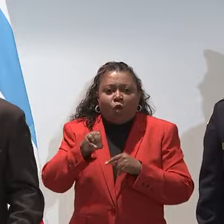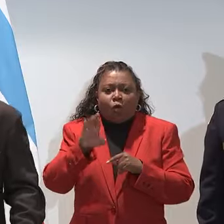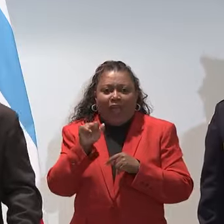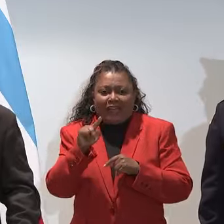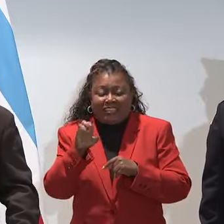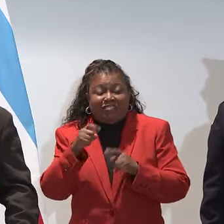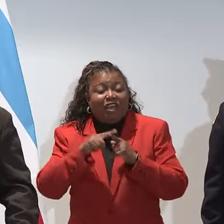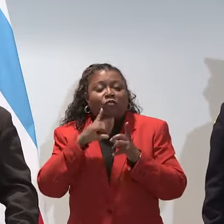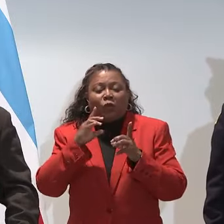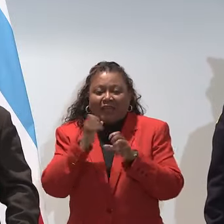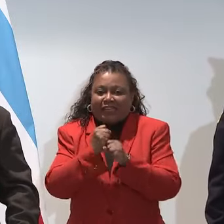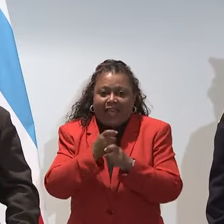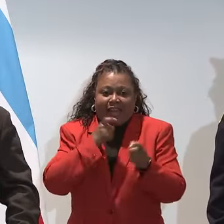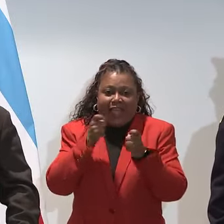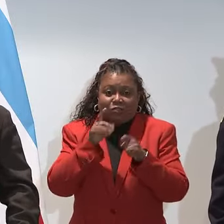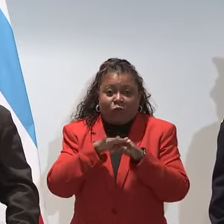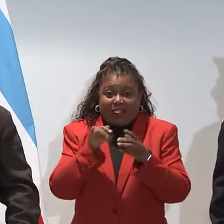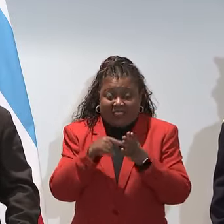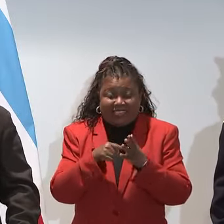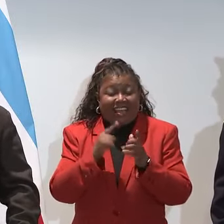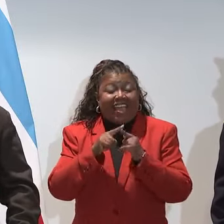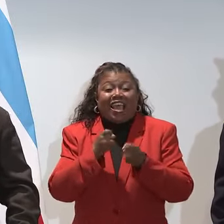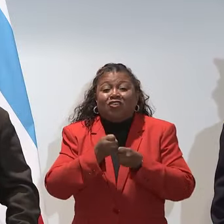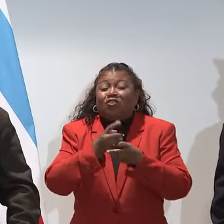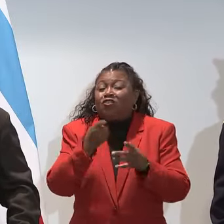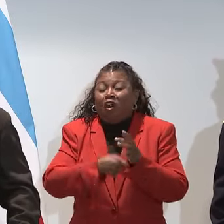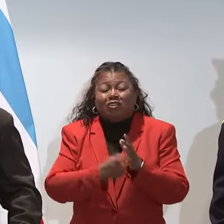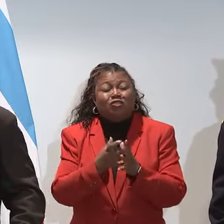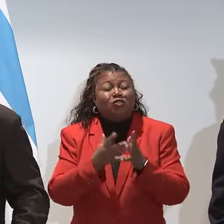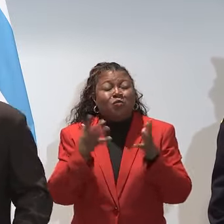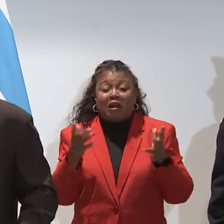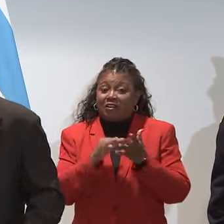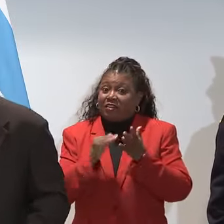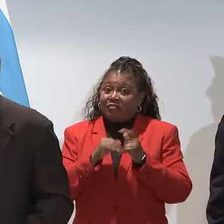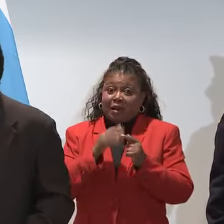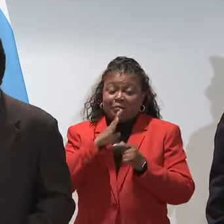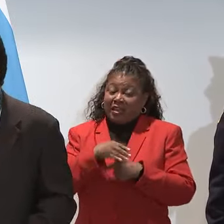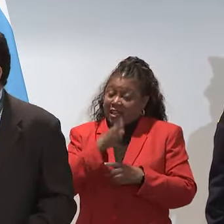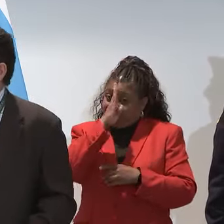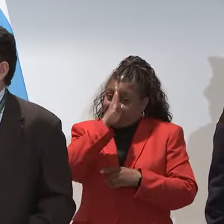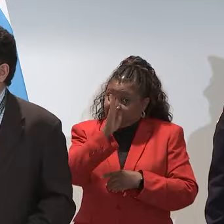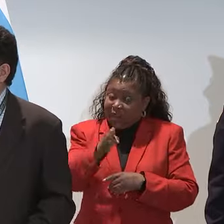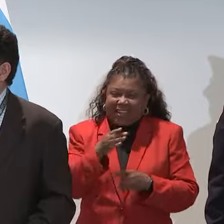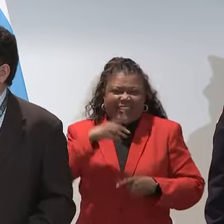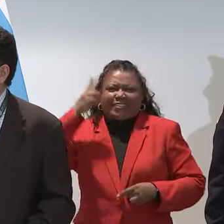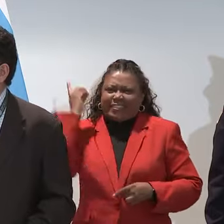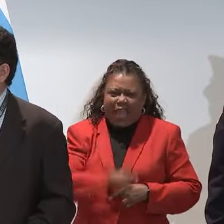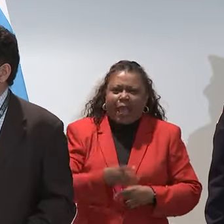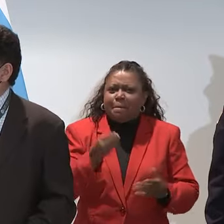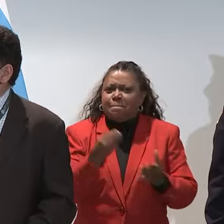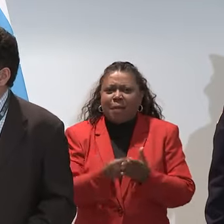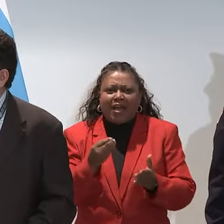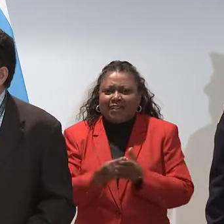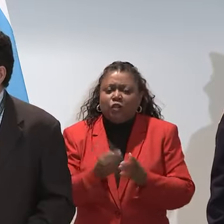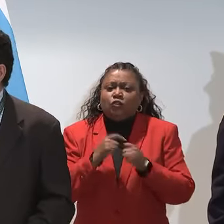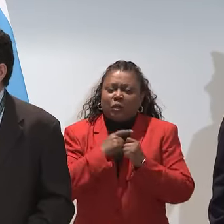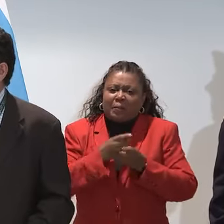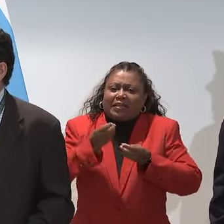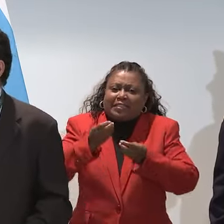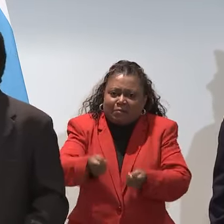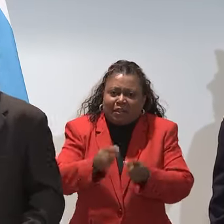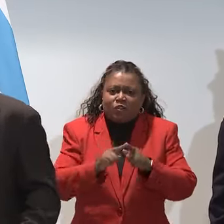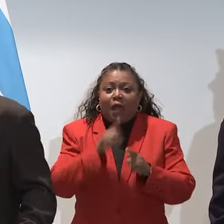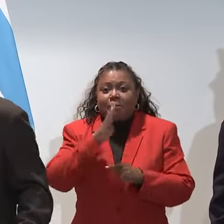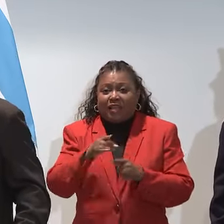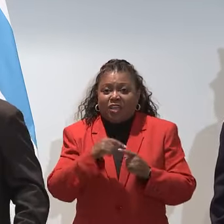proactive if we're going to get a handle on this. It costs too much, and forgive me for being French, damn money to be spending